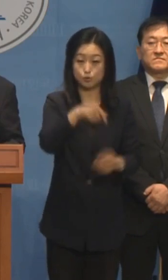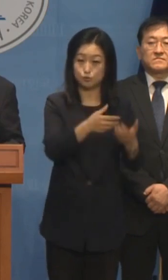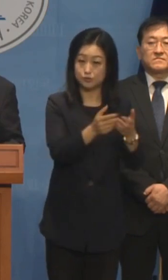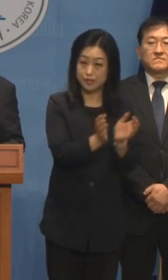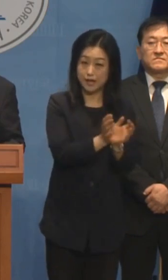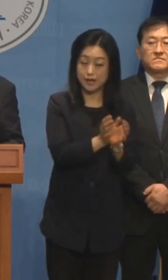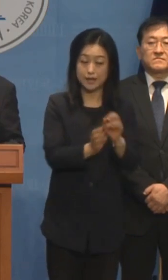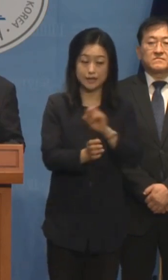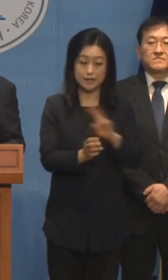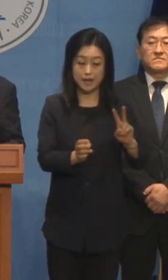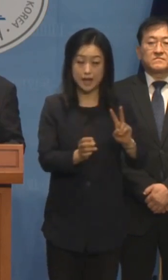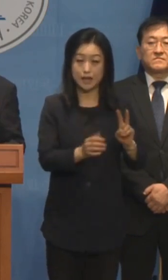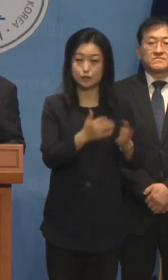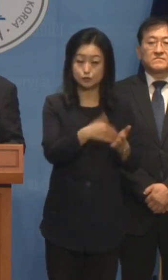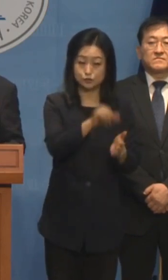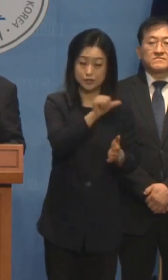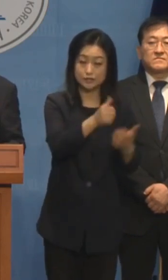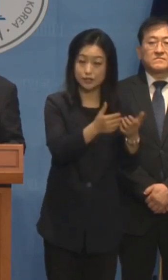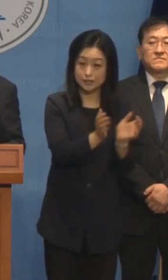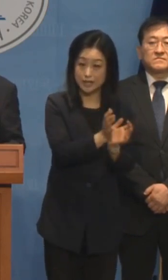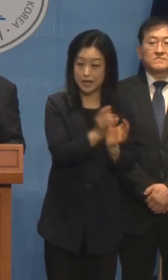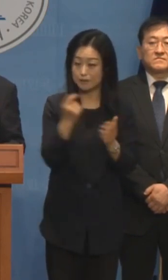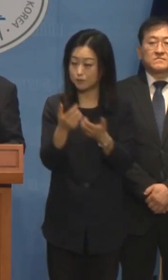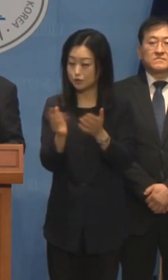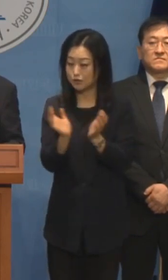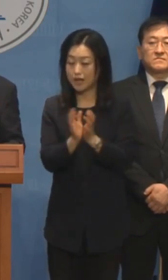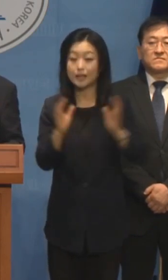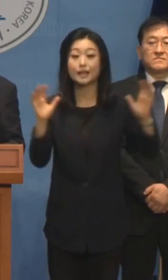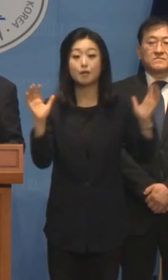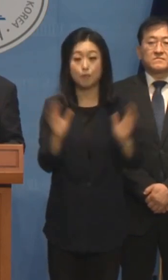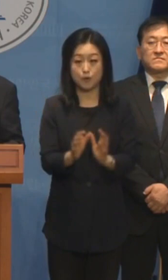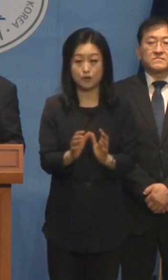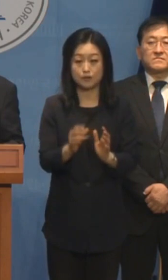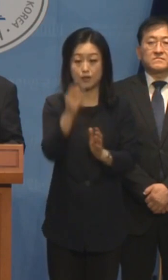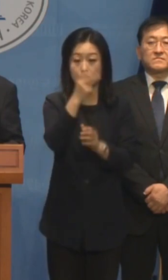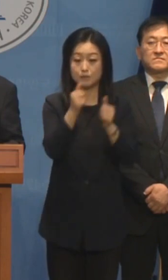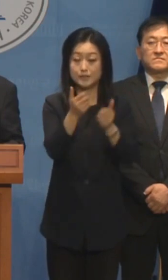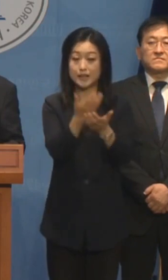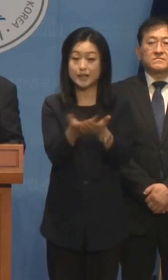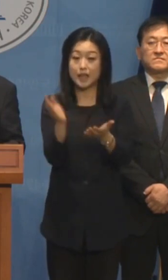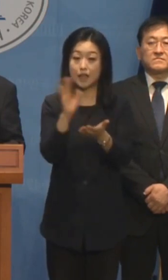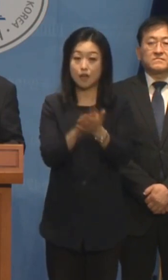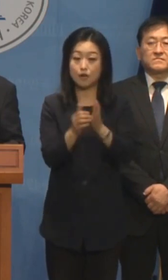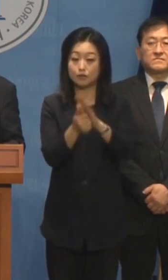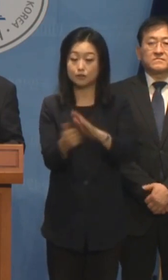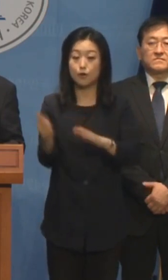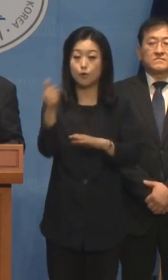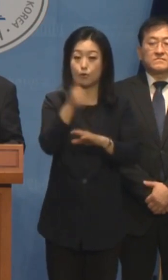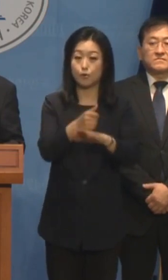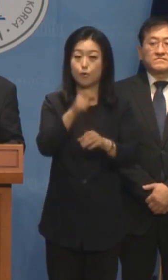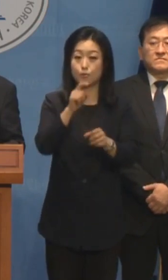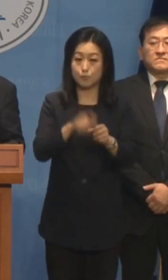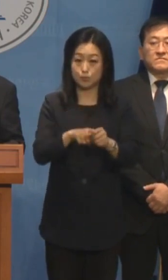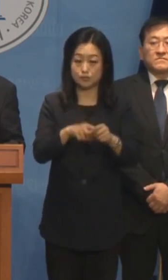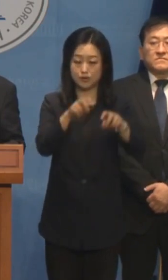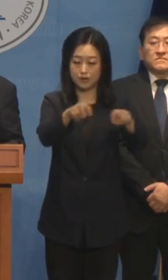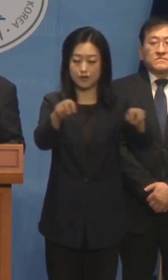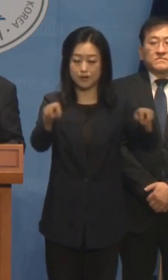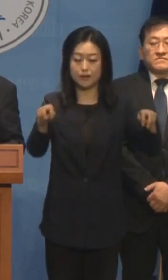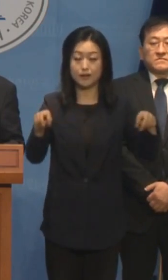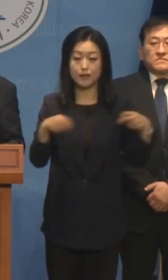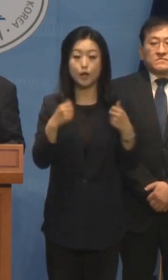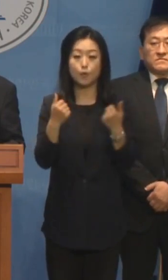조국혁신당과 야오당 그리고 민주당이 모두 참여하는 검찰개혁 성공을 위한 제 야당 원탁회의를